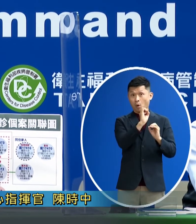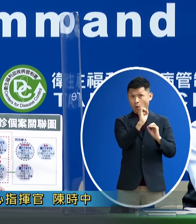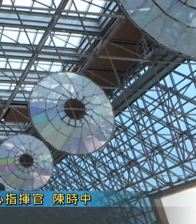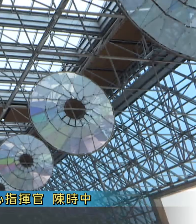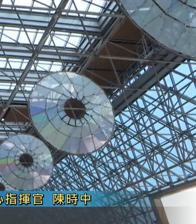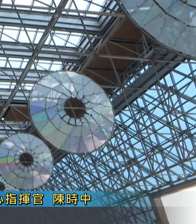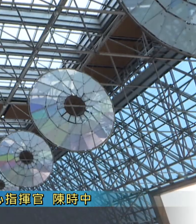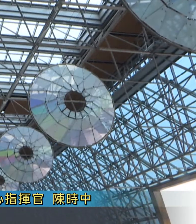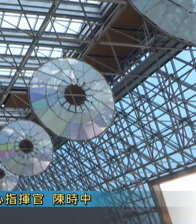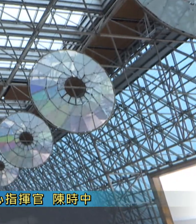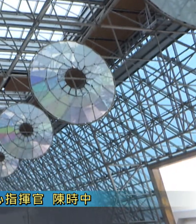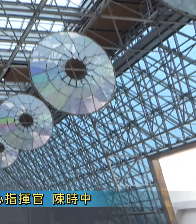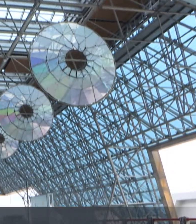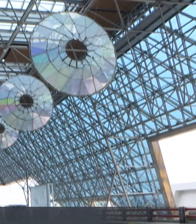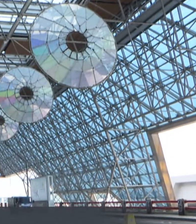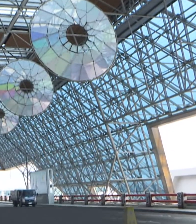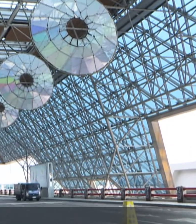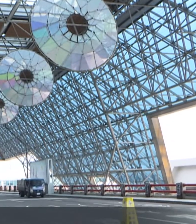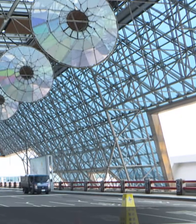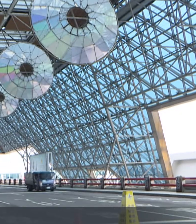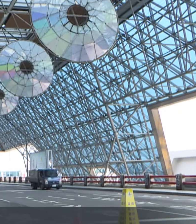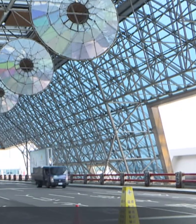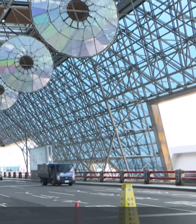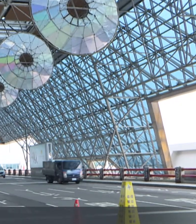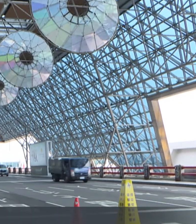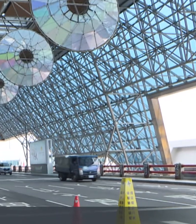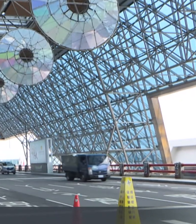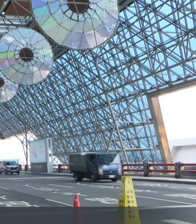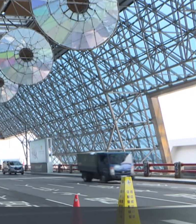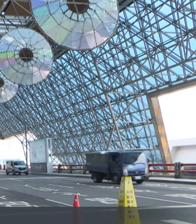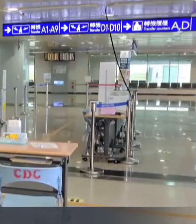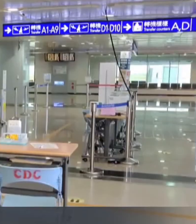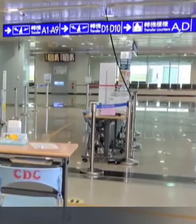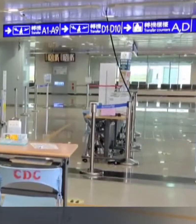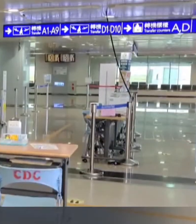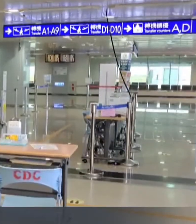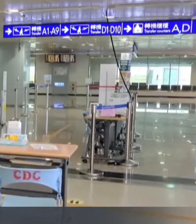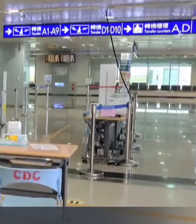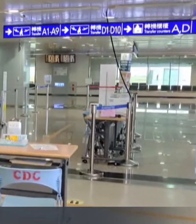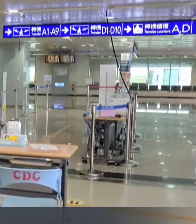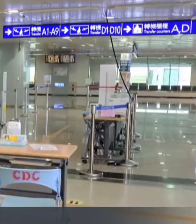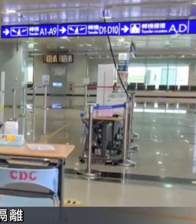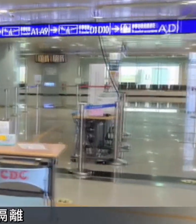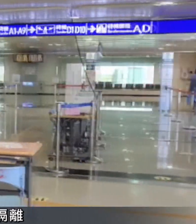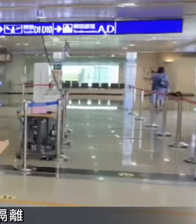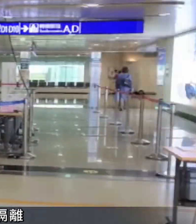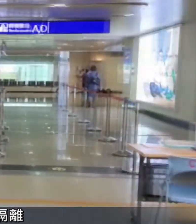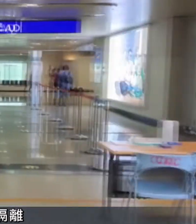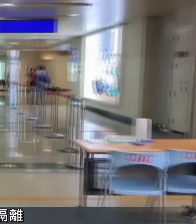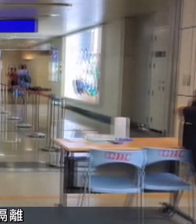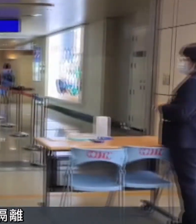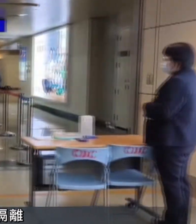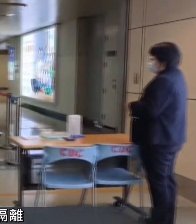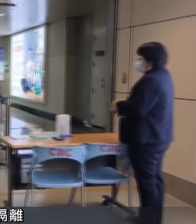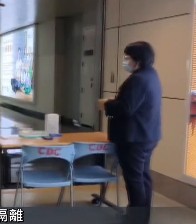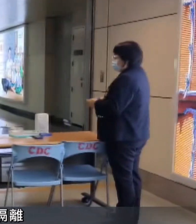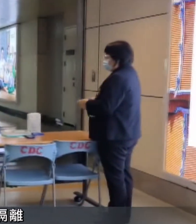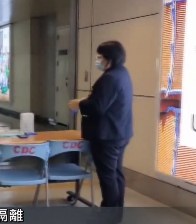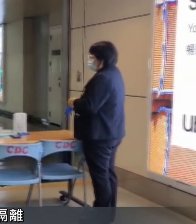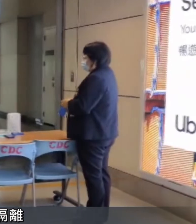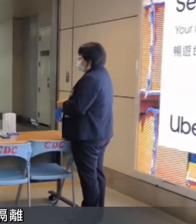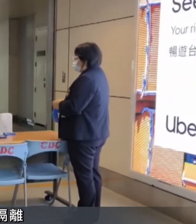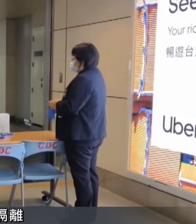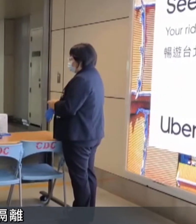没有完整。 指挥中心表示，按17472居服员曾照顾过7个家庭，共12人框列为居家隔